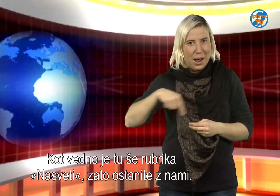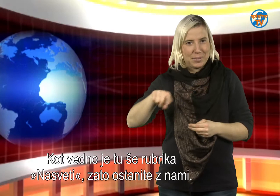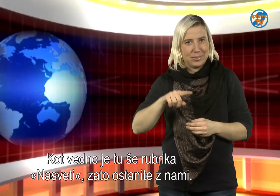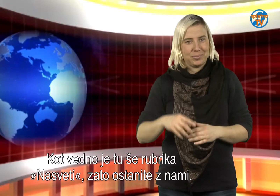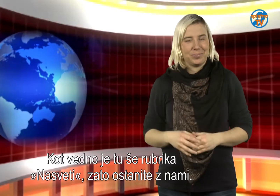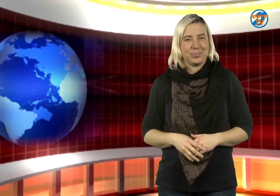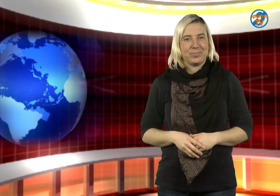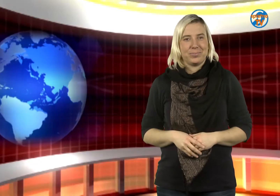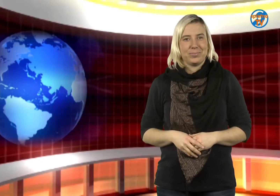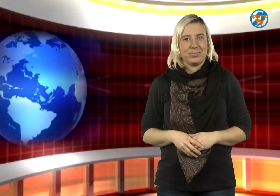nami.